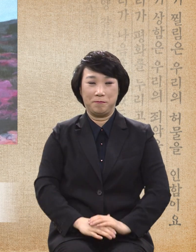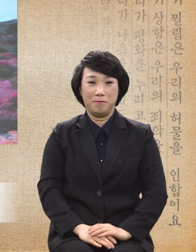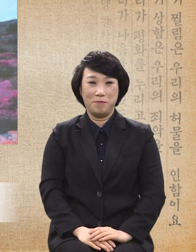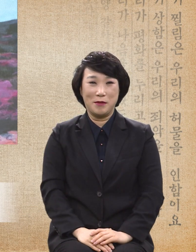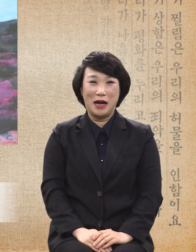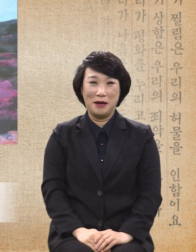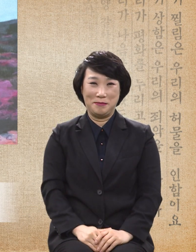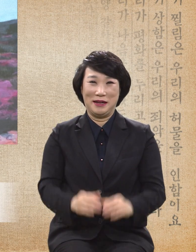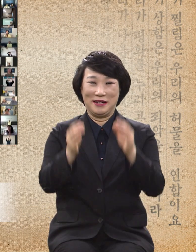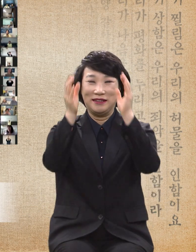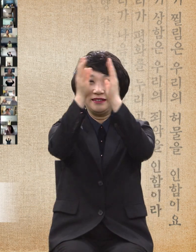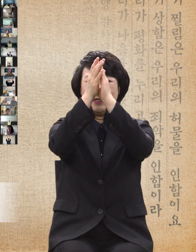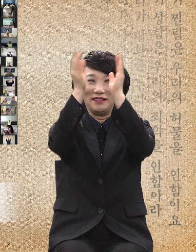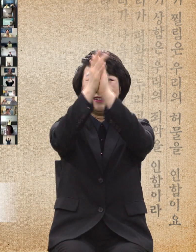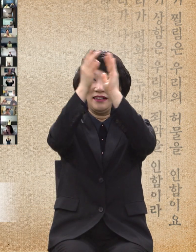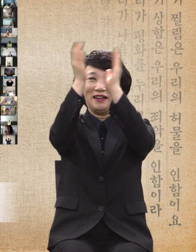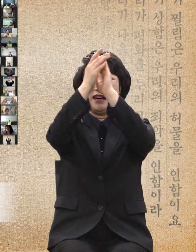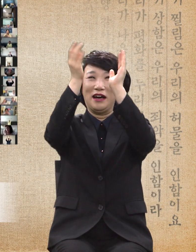아멘.